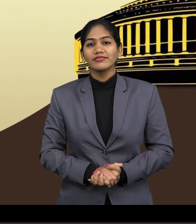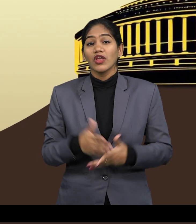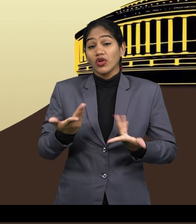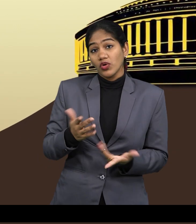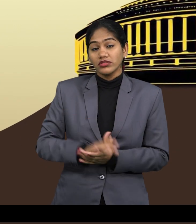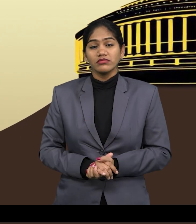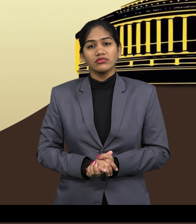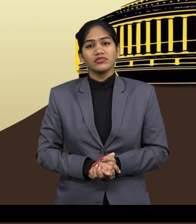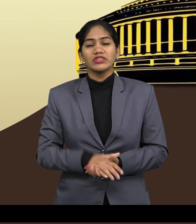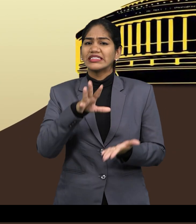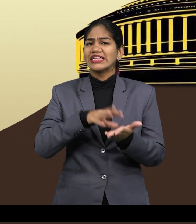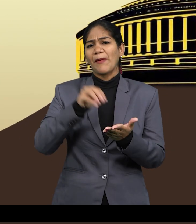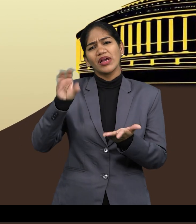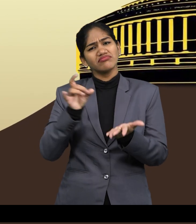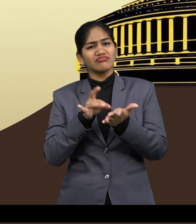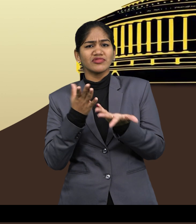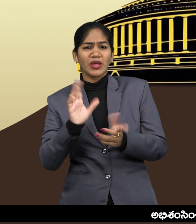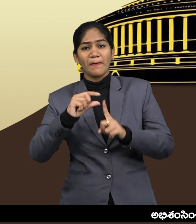ఇది రాష్ట్రపతిని